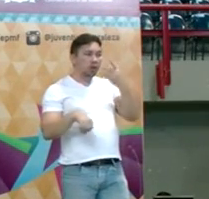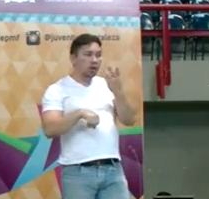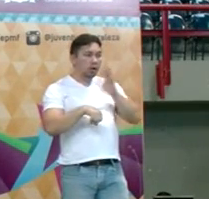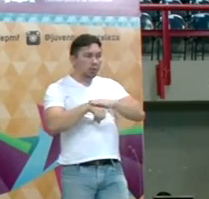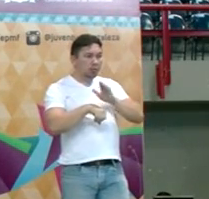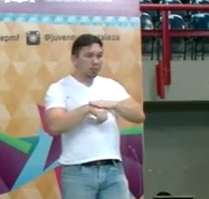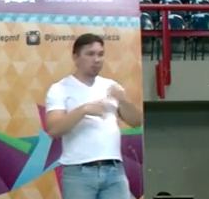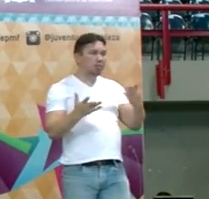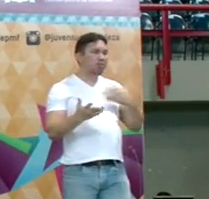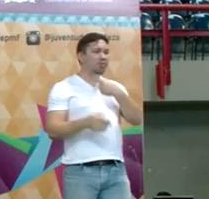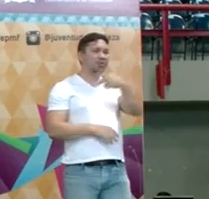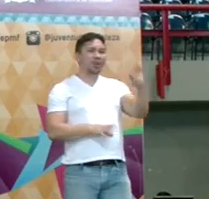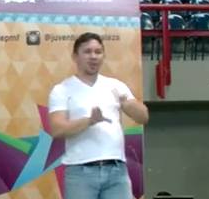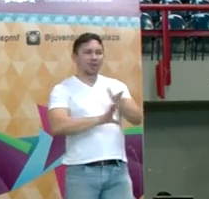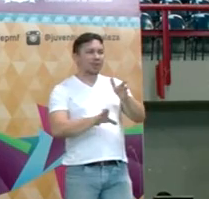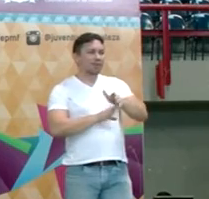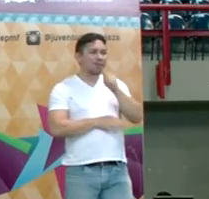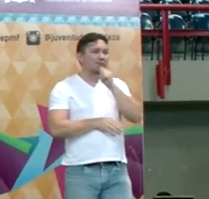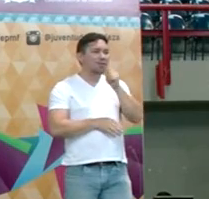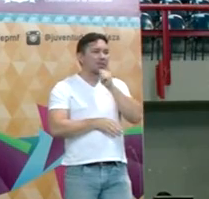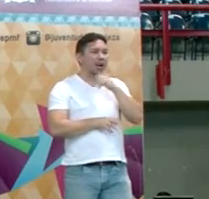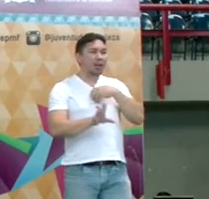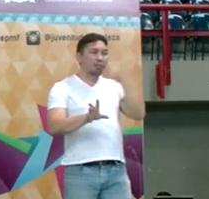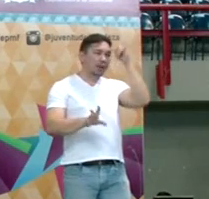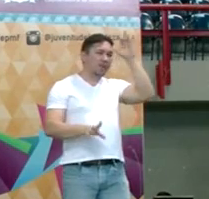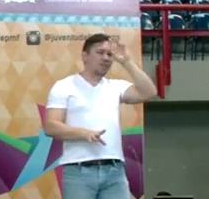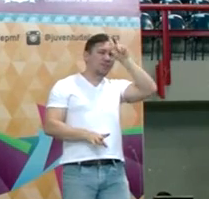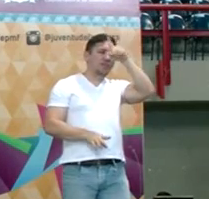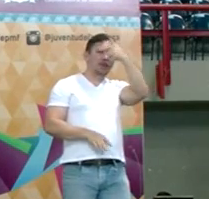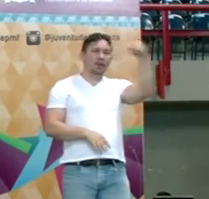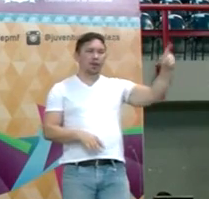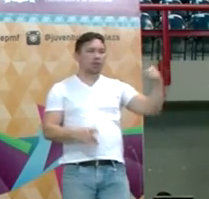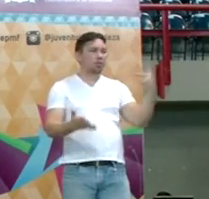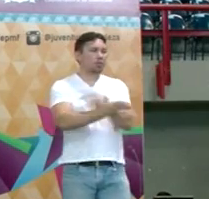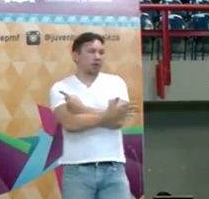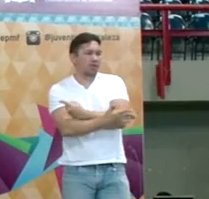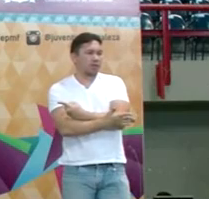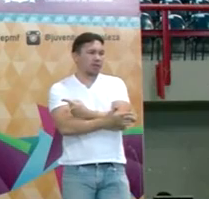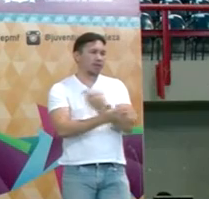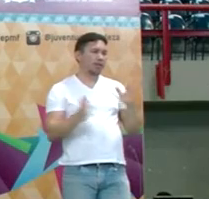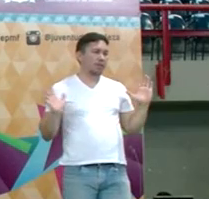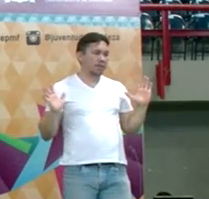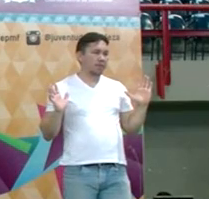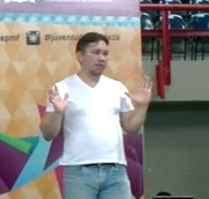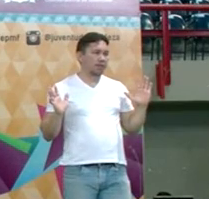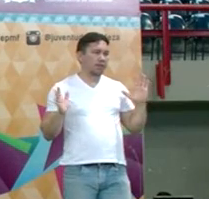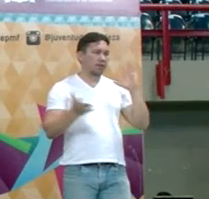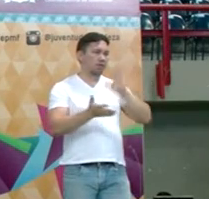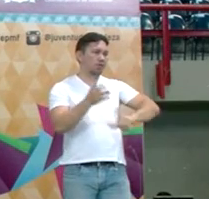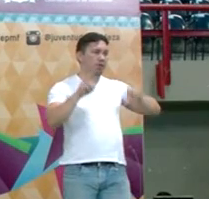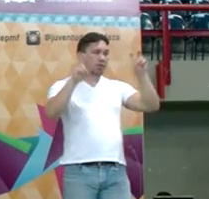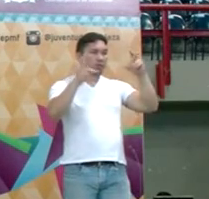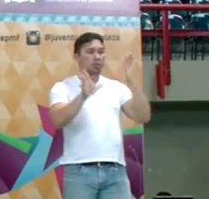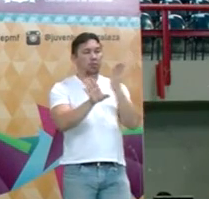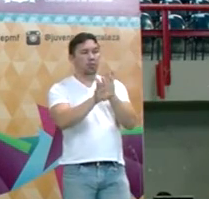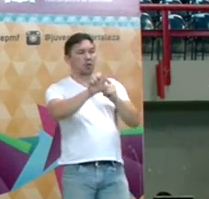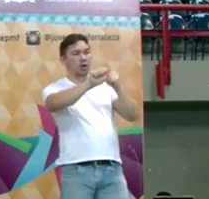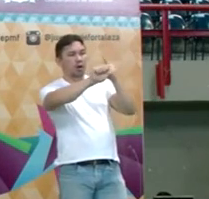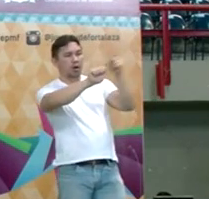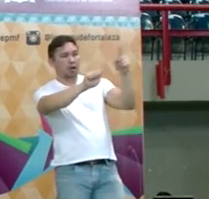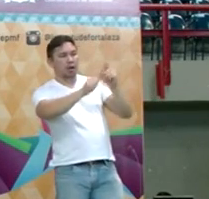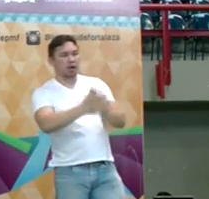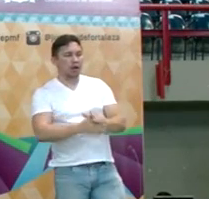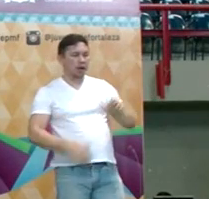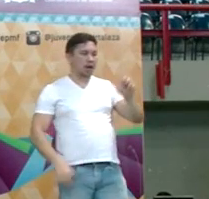por conta dessa informação, dos possíveis erros que vocês possam gerar. Por que não há crase na